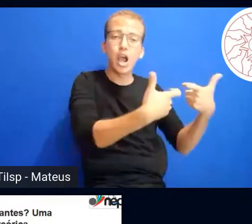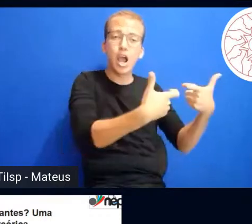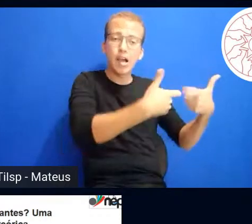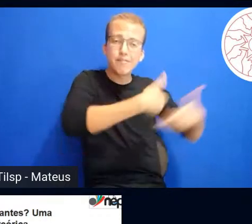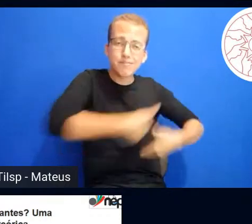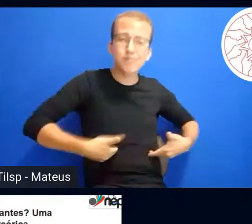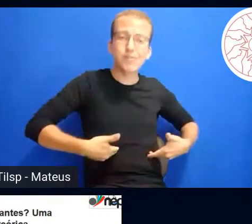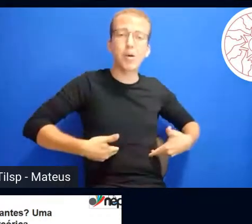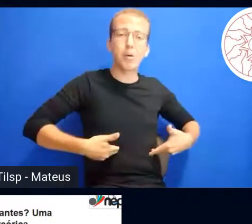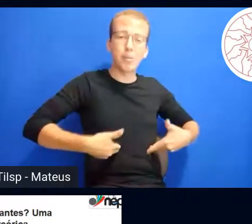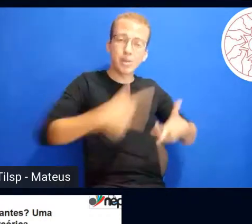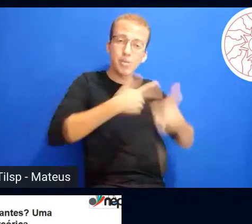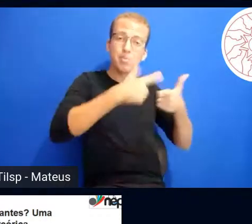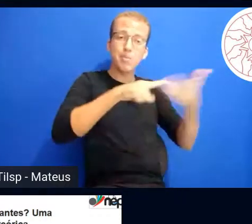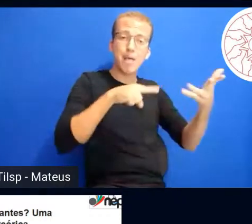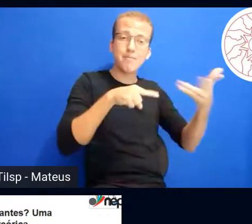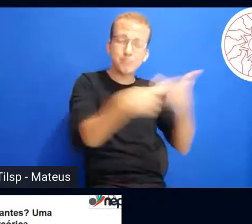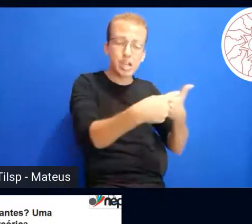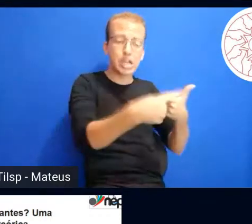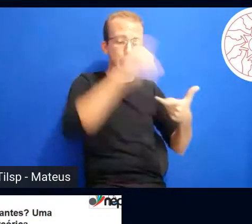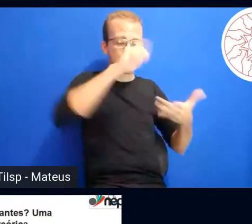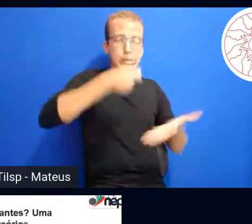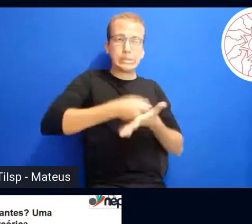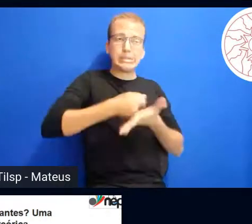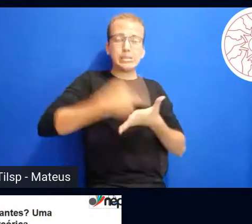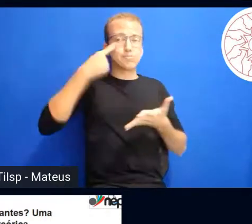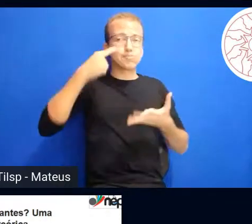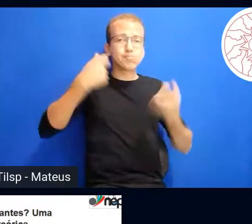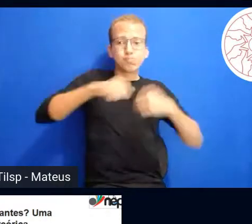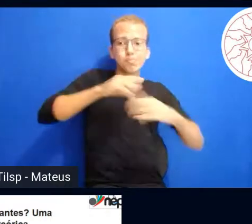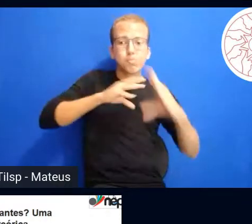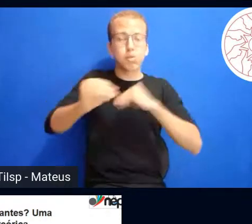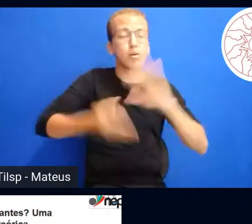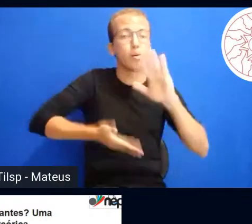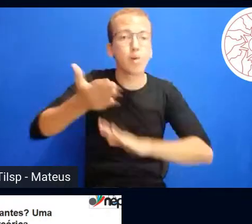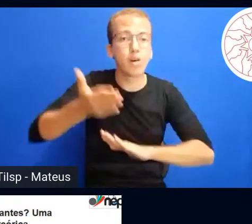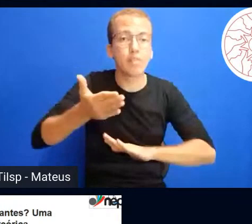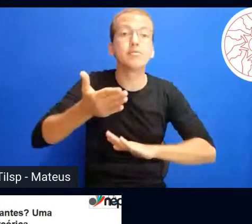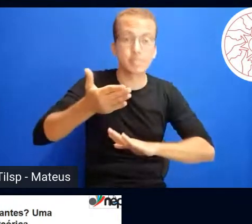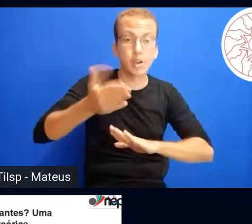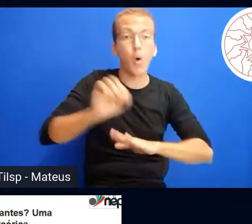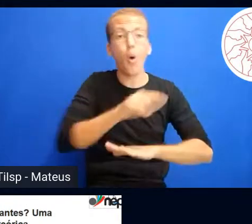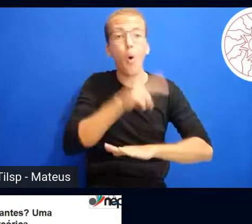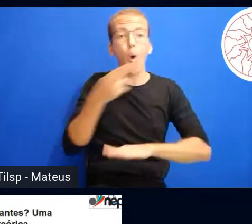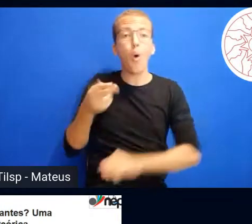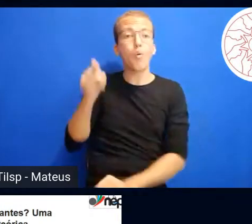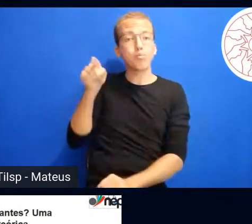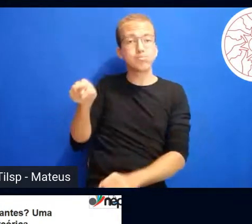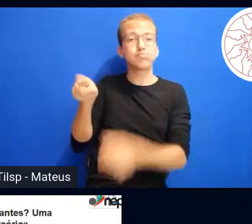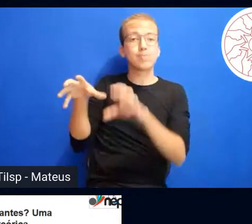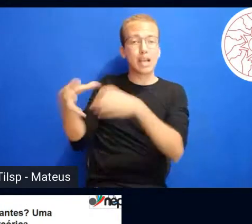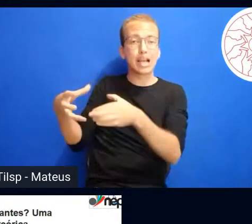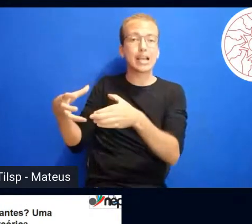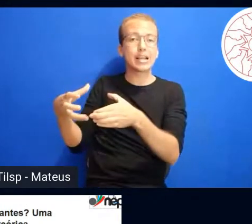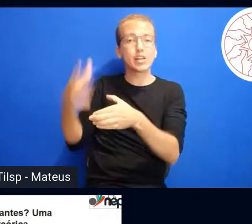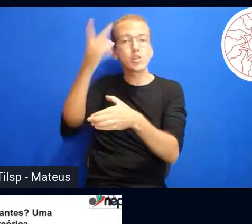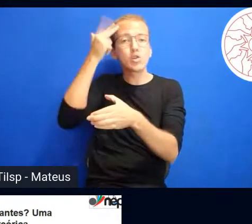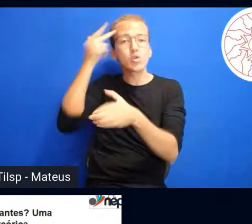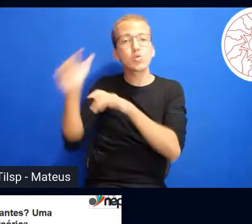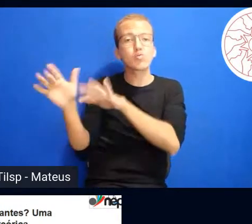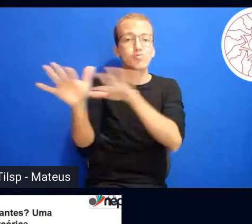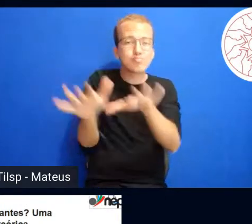por diante. Eh, ou seja, esse deslocamento ele é caracterizado por uma fuga, né? Ou seja, esses